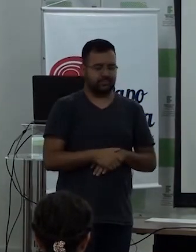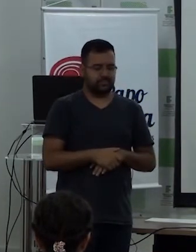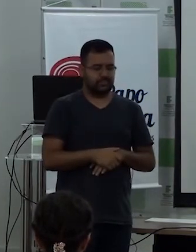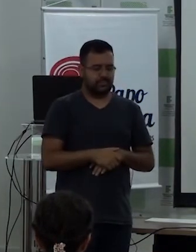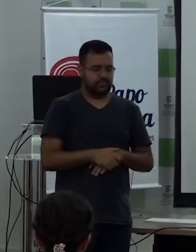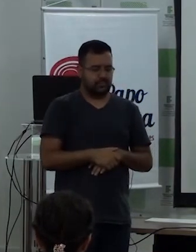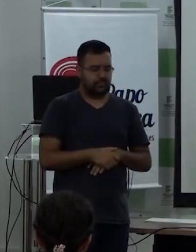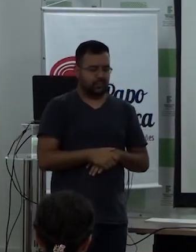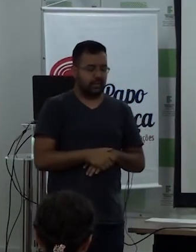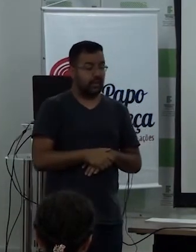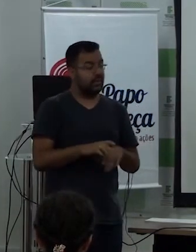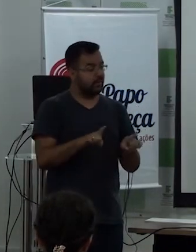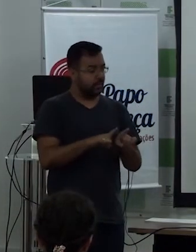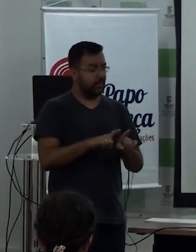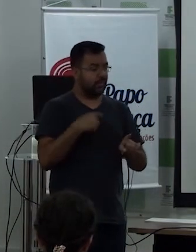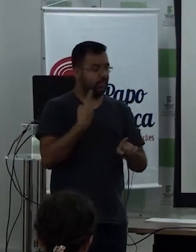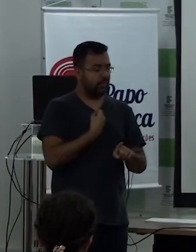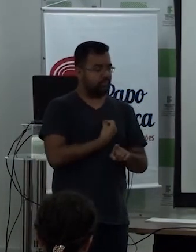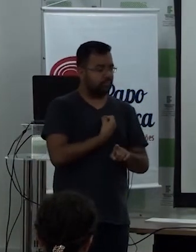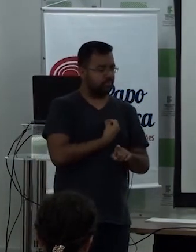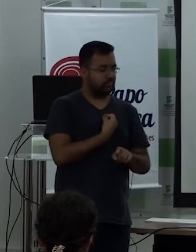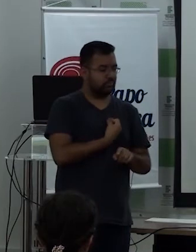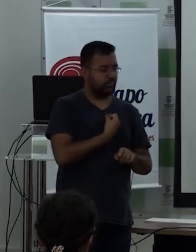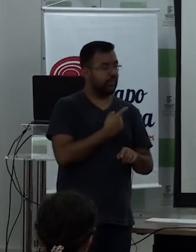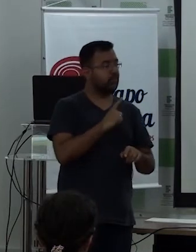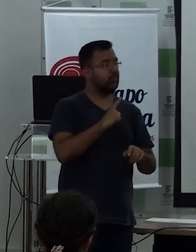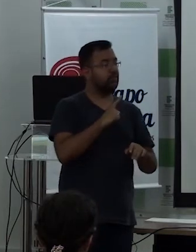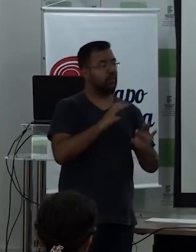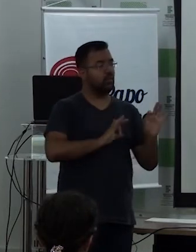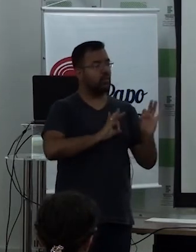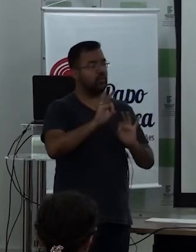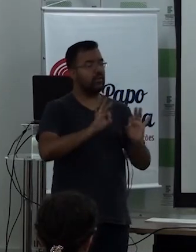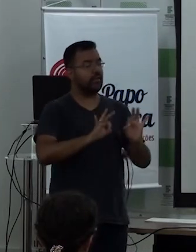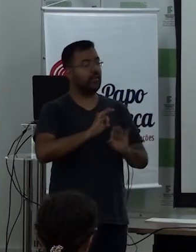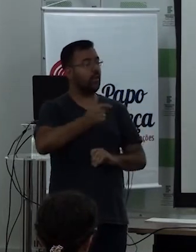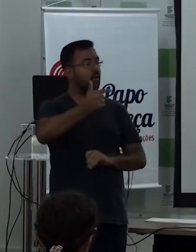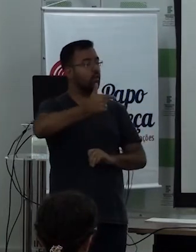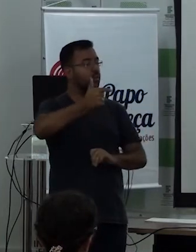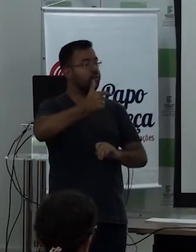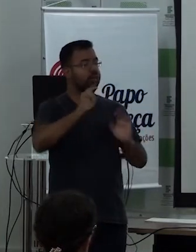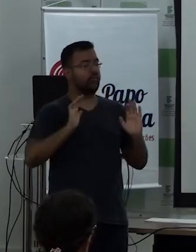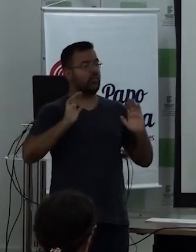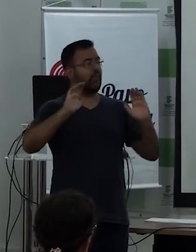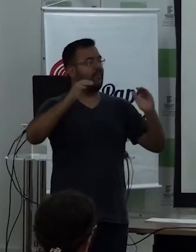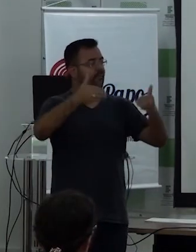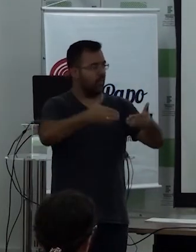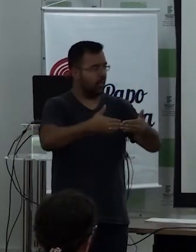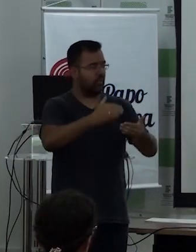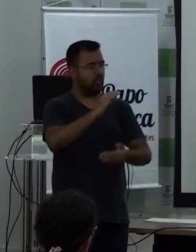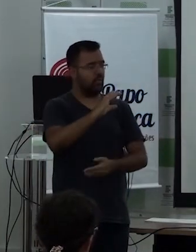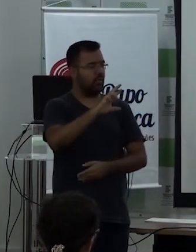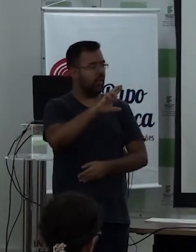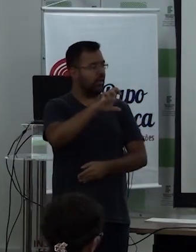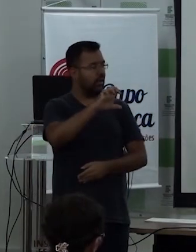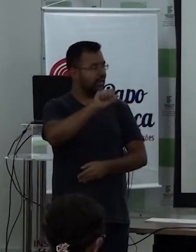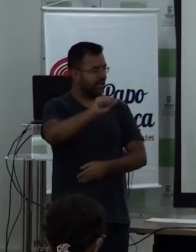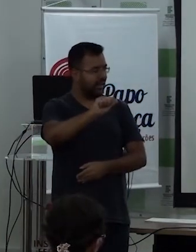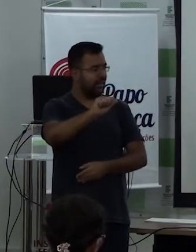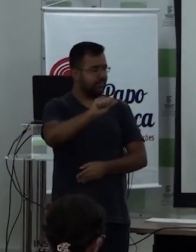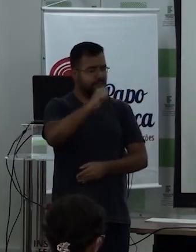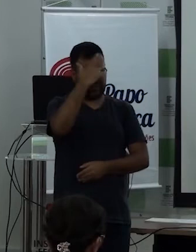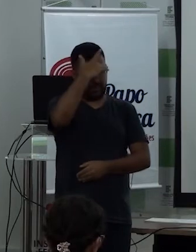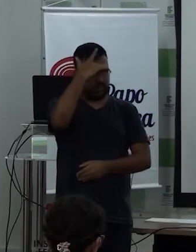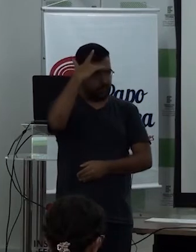A gente também participou, além do quarto Concefó, da realização do segundo Fórum CREA, o pessoal da engenharia quer ter